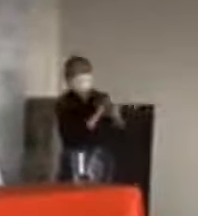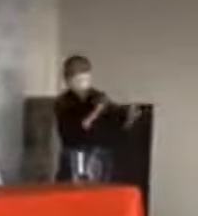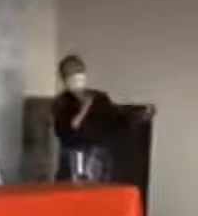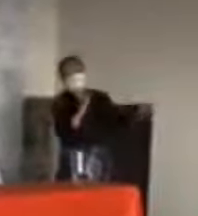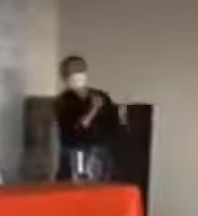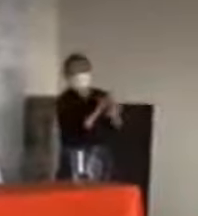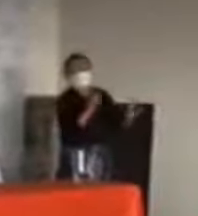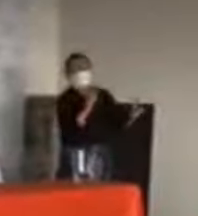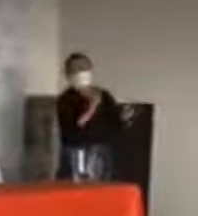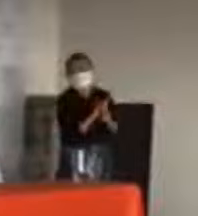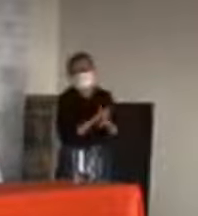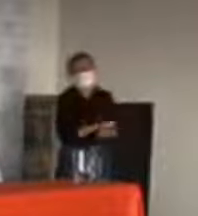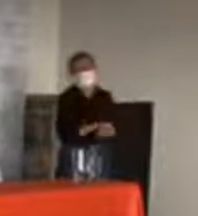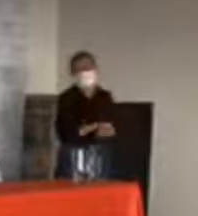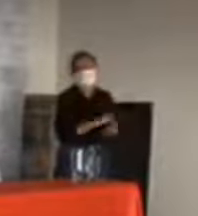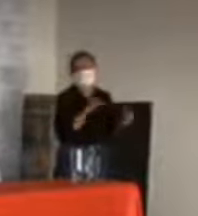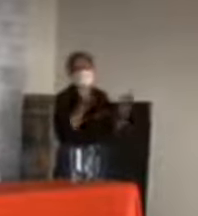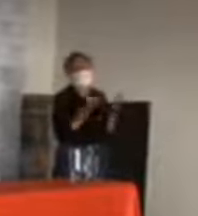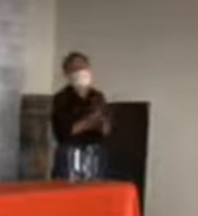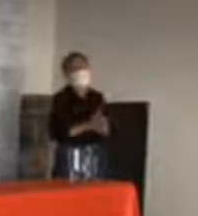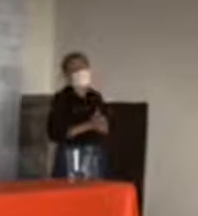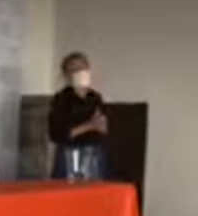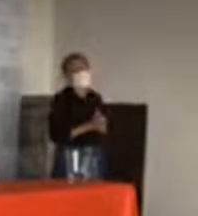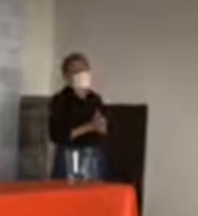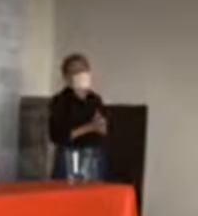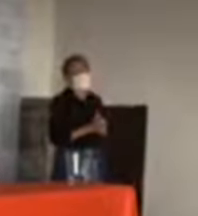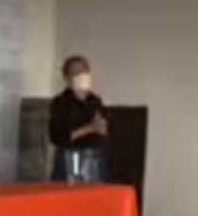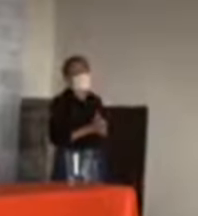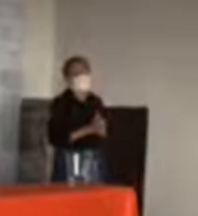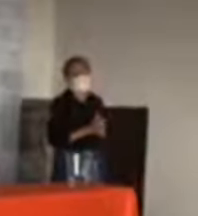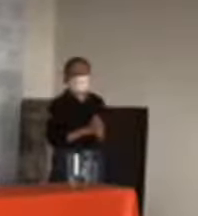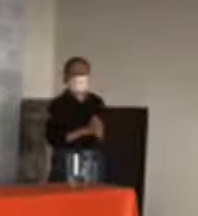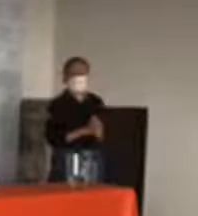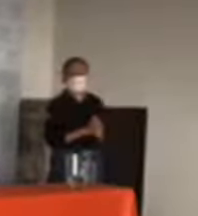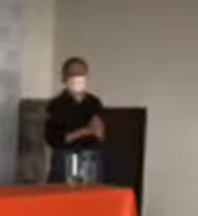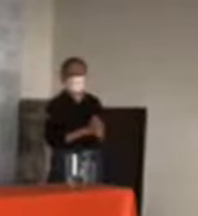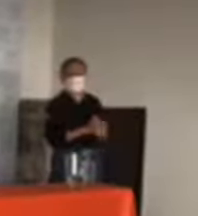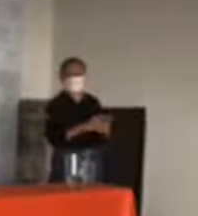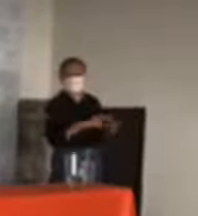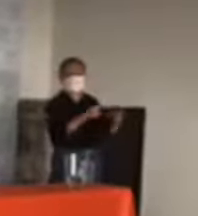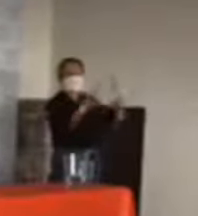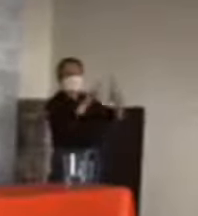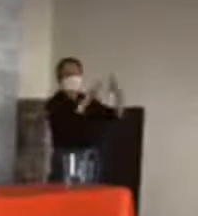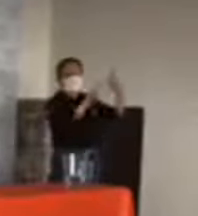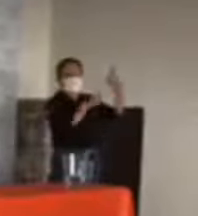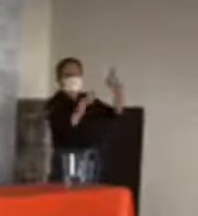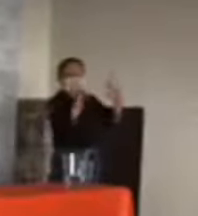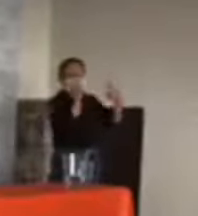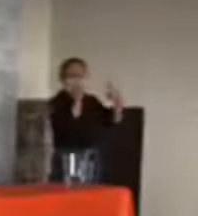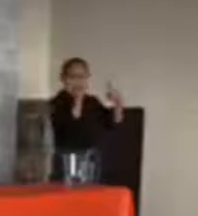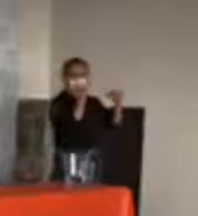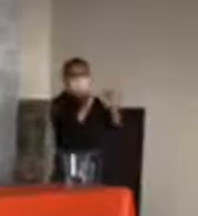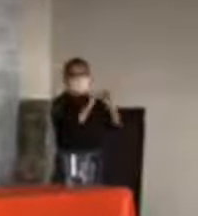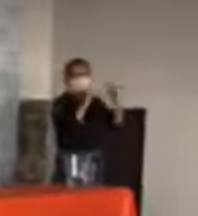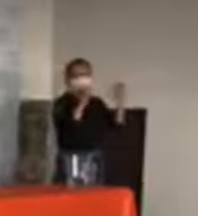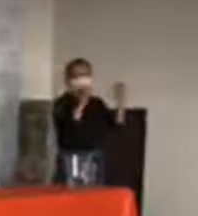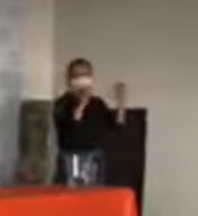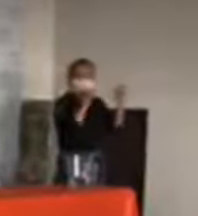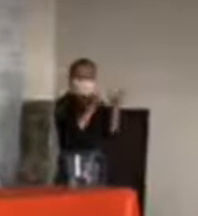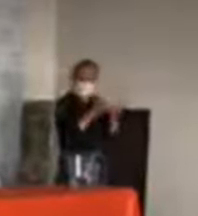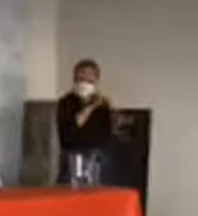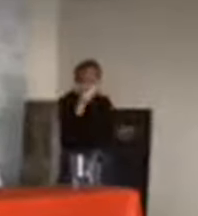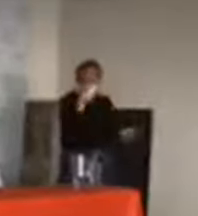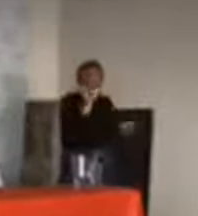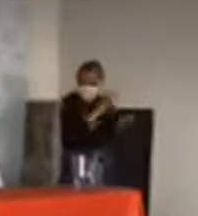Y hay que mencionar que solo 3 asociaciones a nivel nacional tienen este